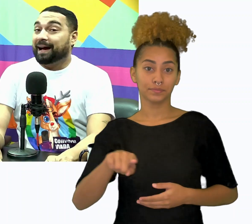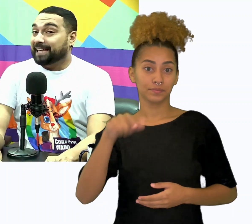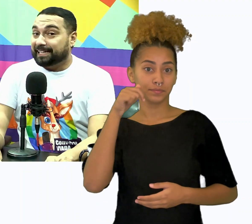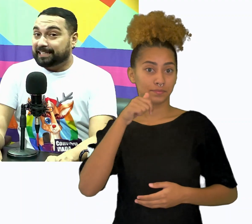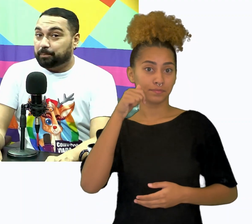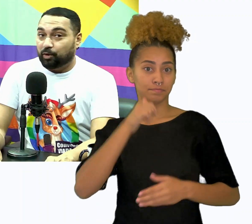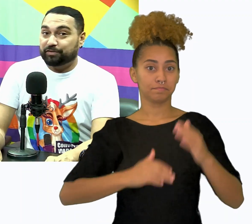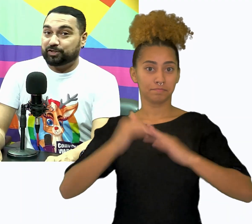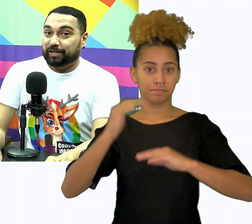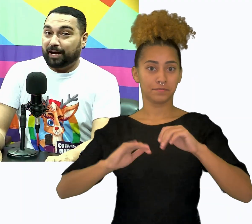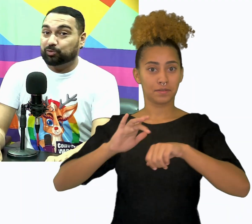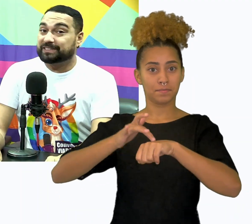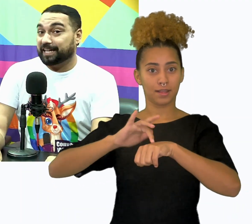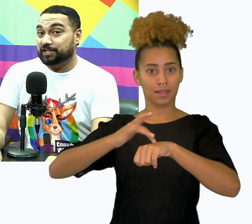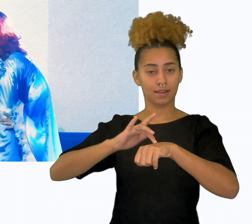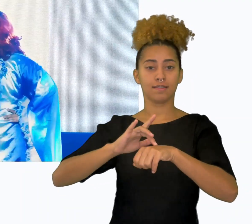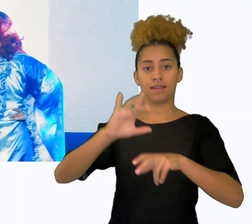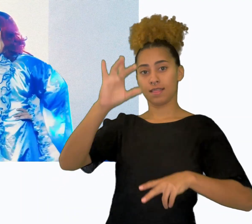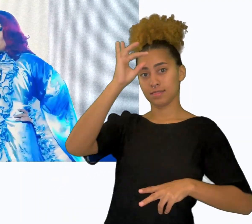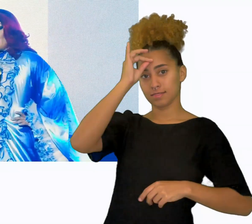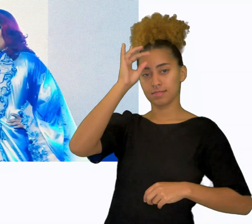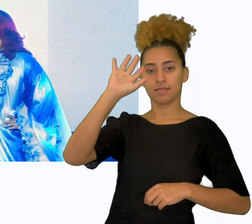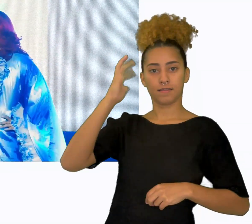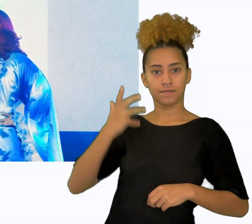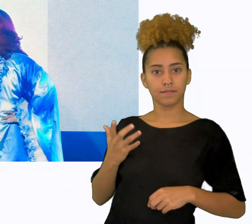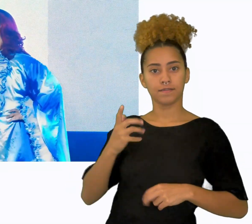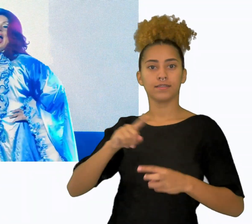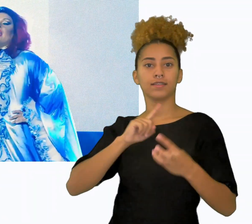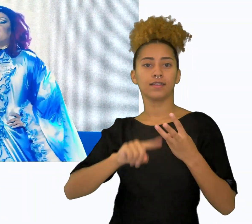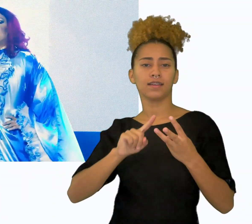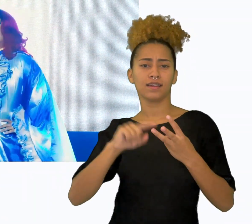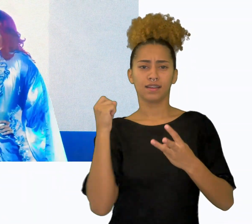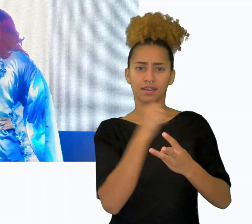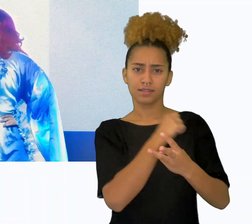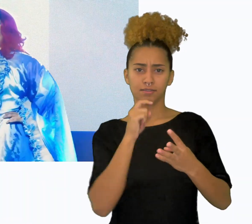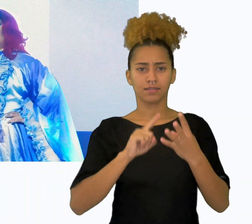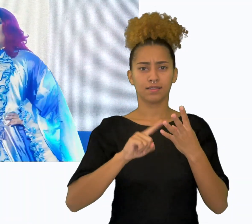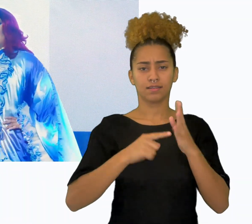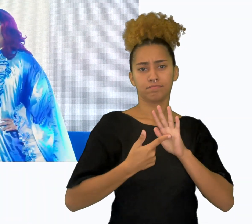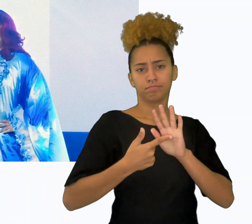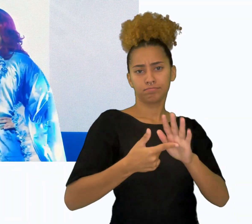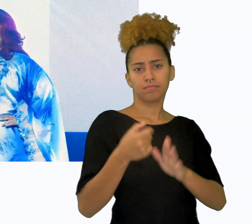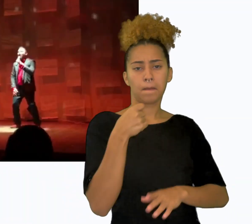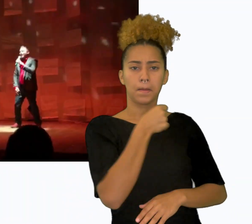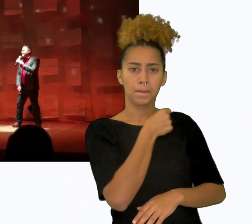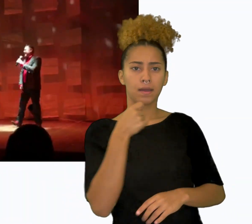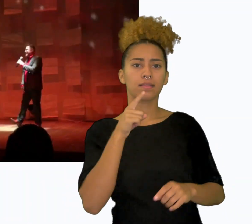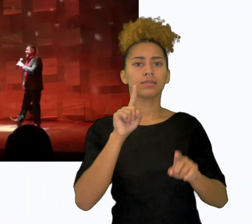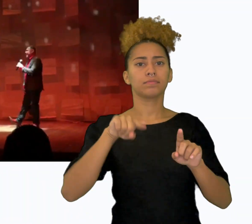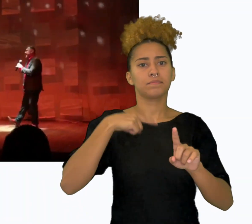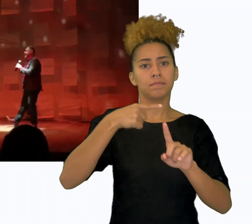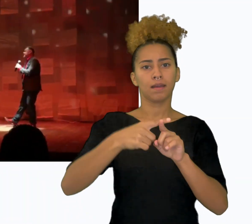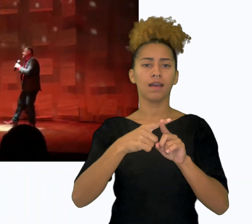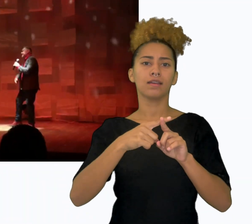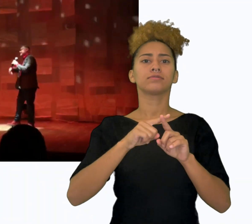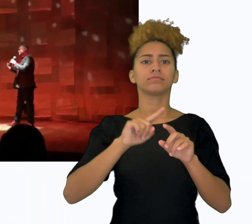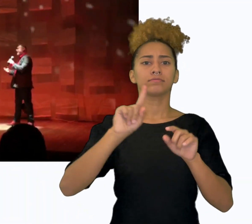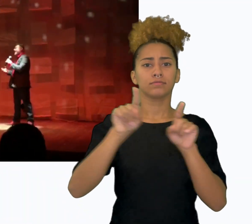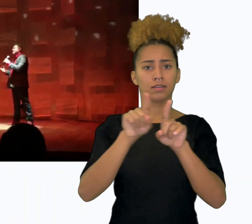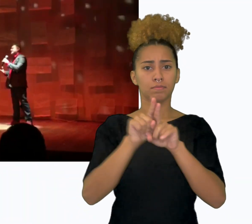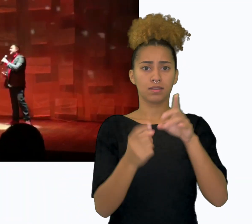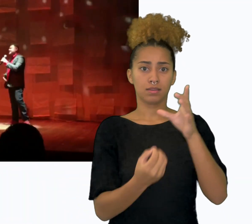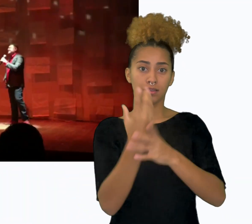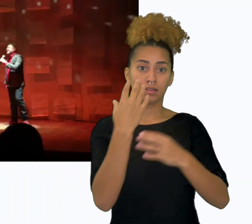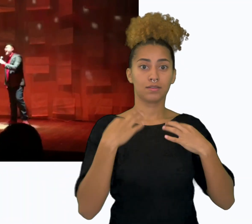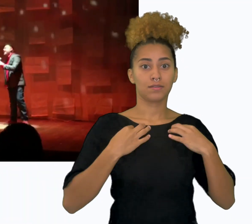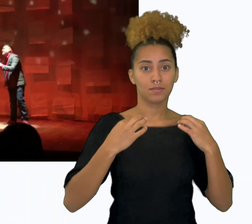Ela é bailarina profissional, transformista, cantora, apresentadora e figurinista. Camille Laker nasceu